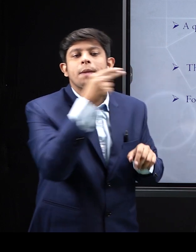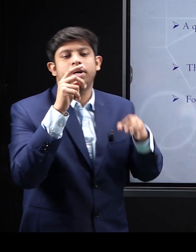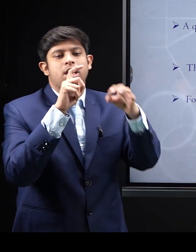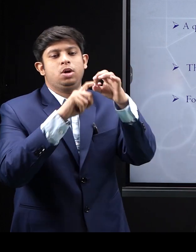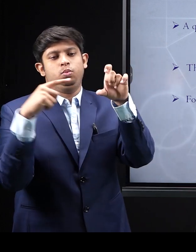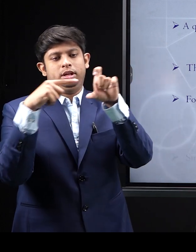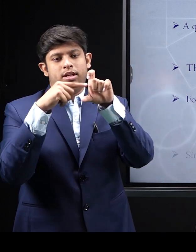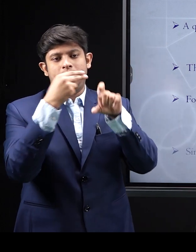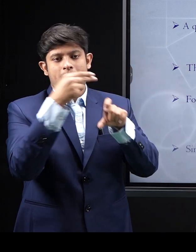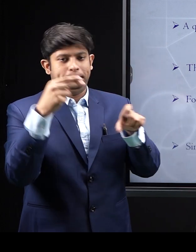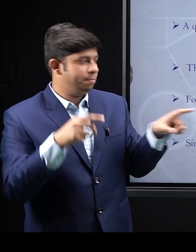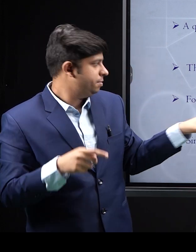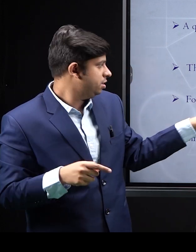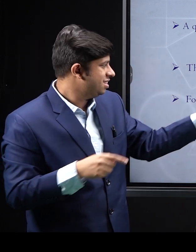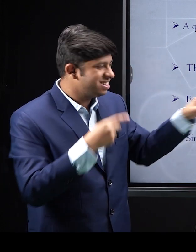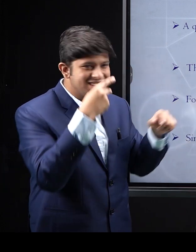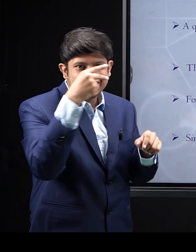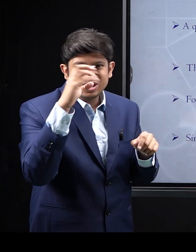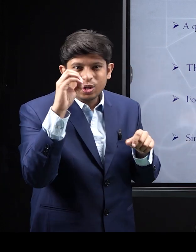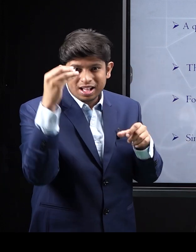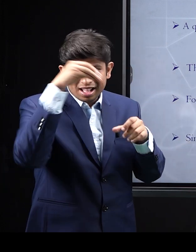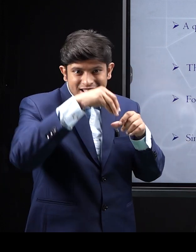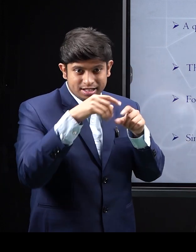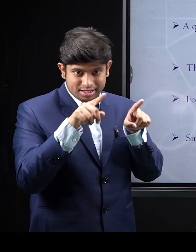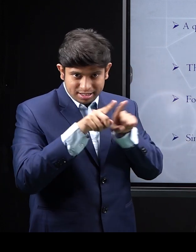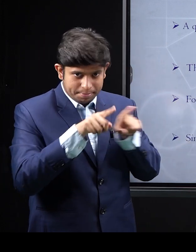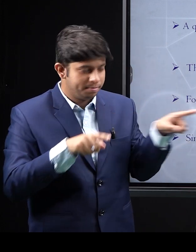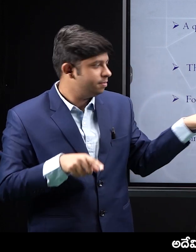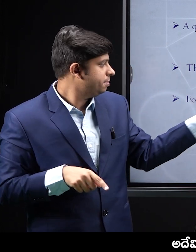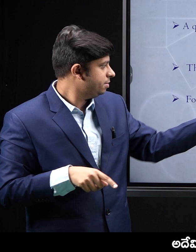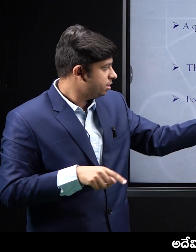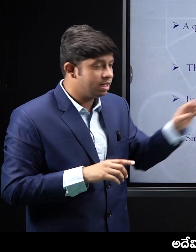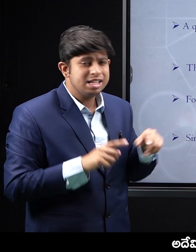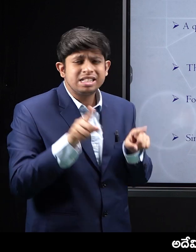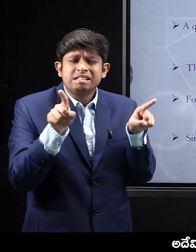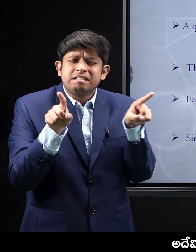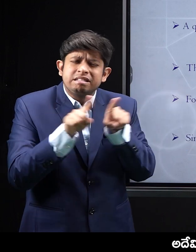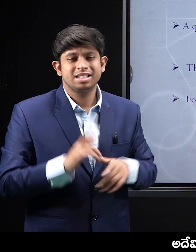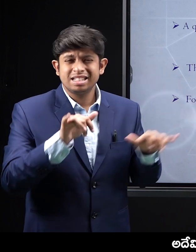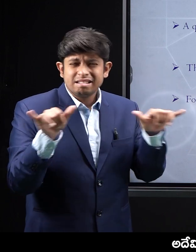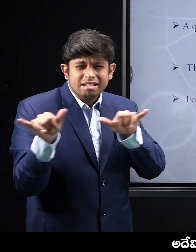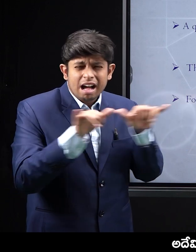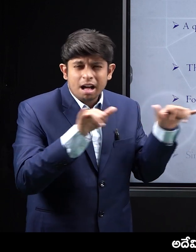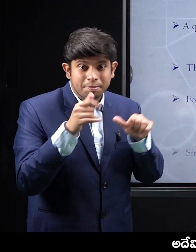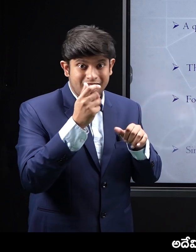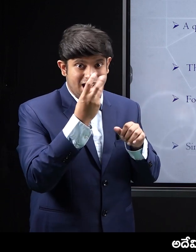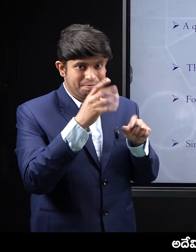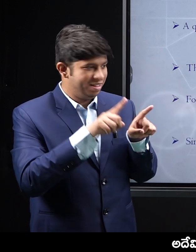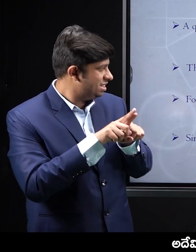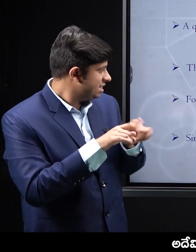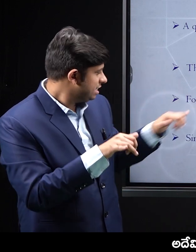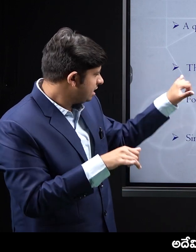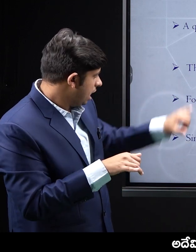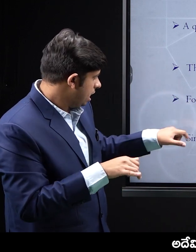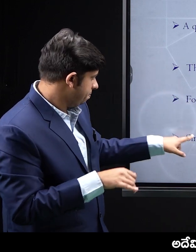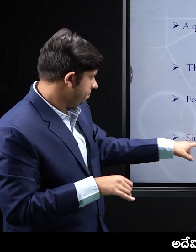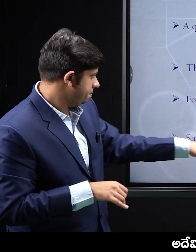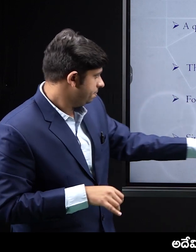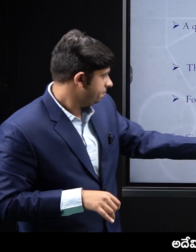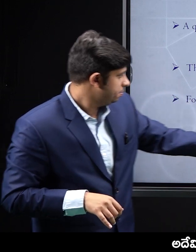టు 0 అనేది చతుర్భుజ సమీకరణం. అదేవిధంగా ఎక్స్ స్క్వేర్ మైనస్ 5x ప్లస్ 1 ఈజ్